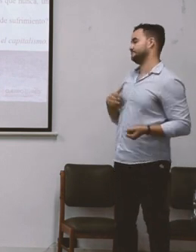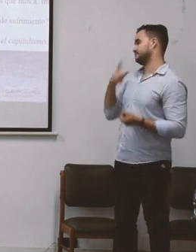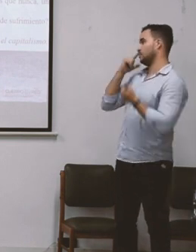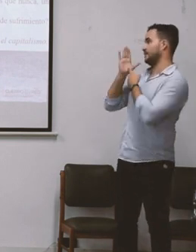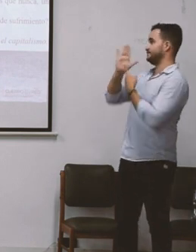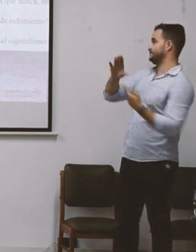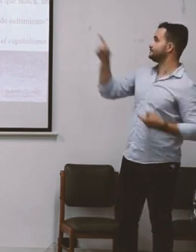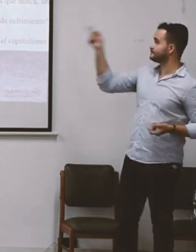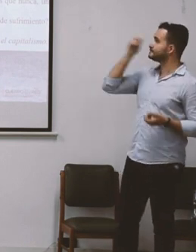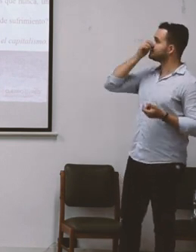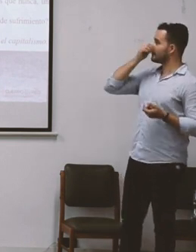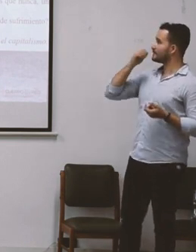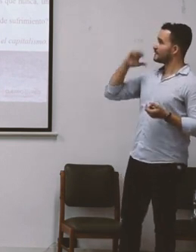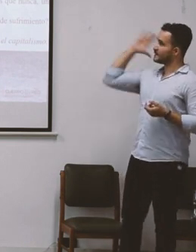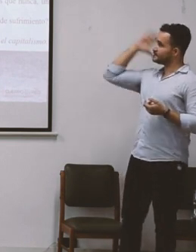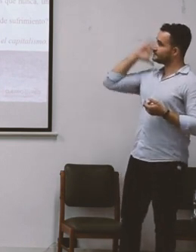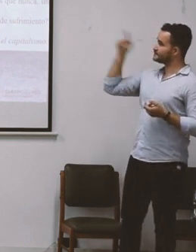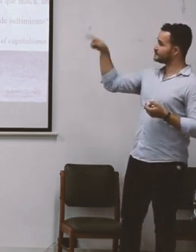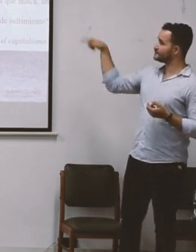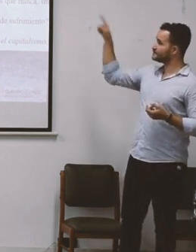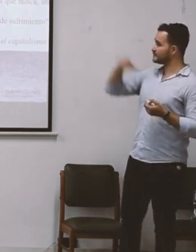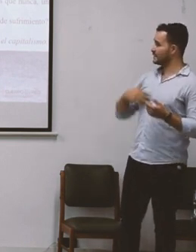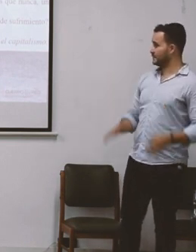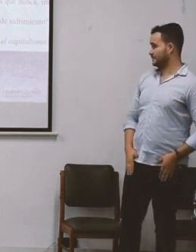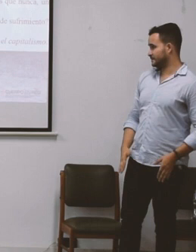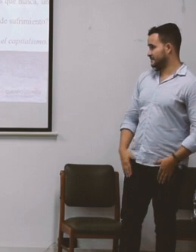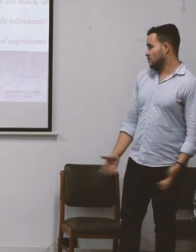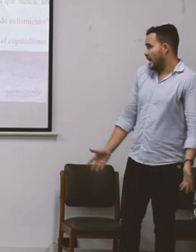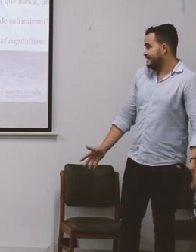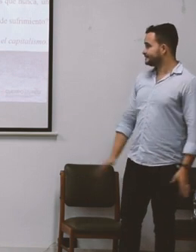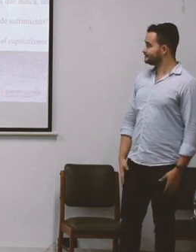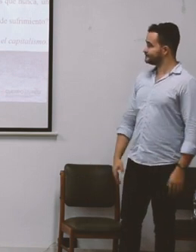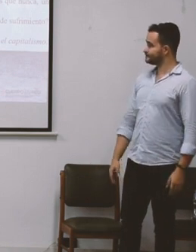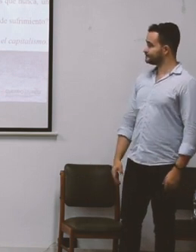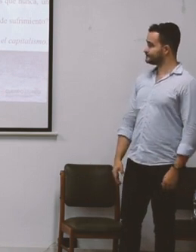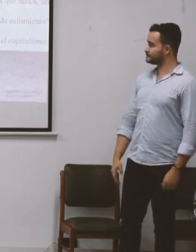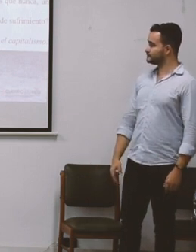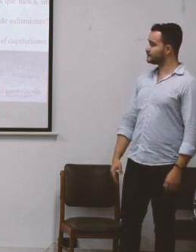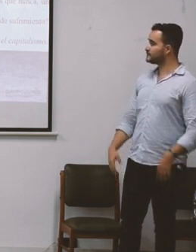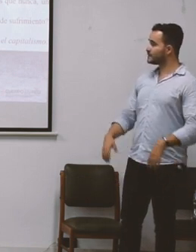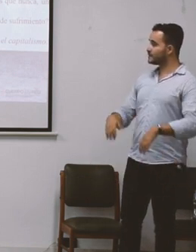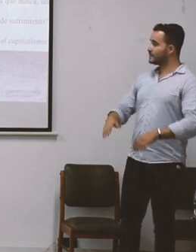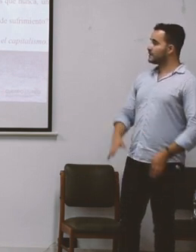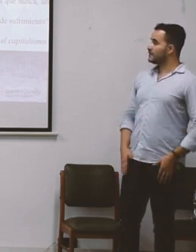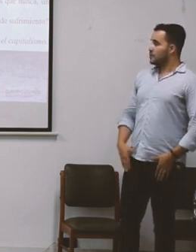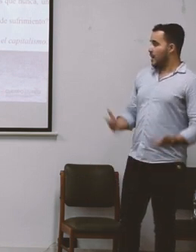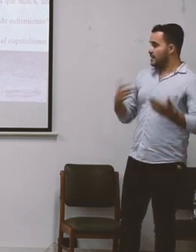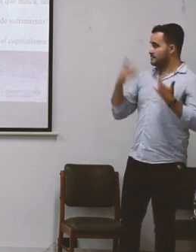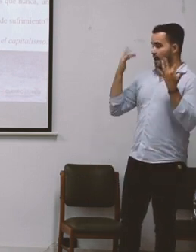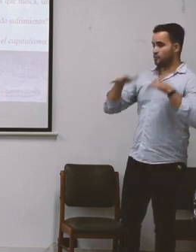una persona que no tiene las piernas, pues, que está apoyada en el cemento y que tiene un